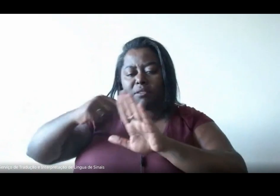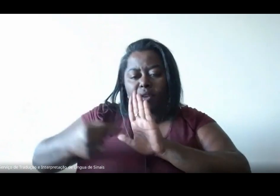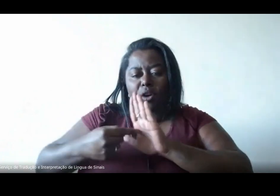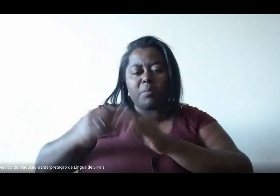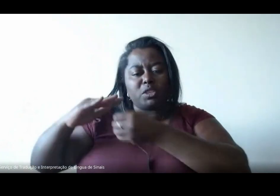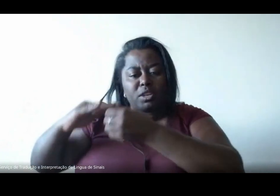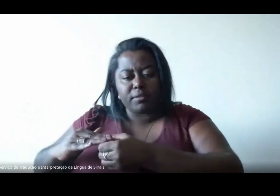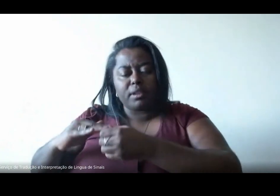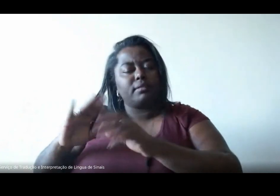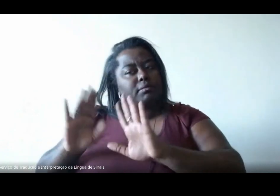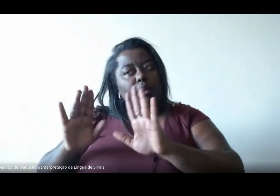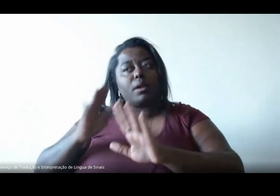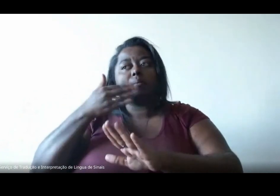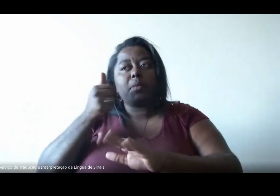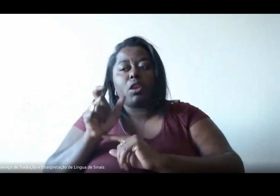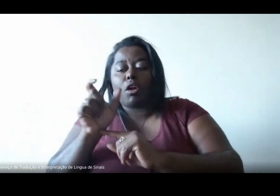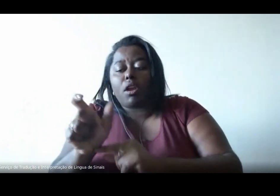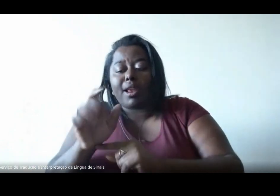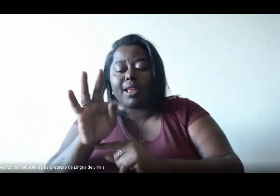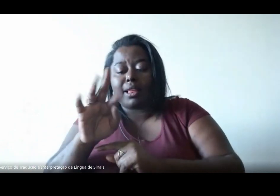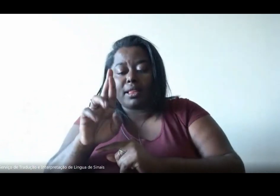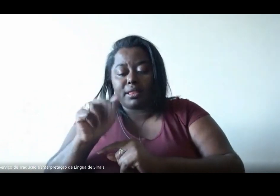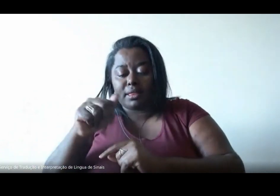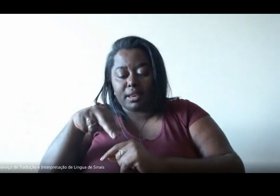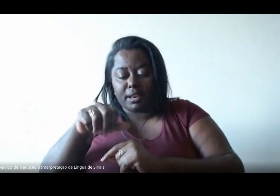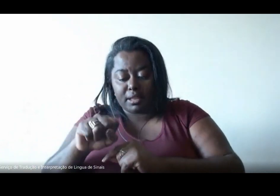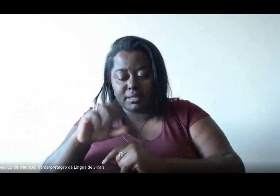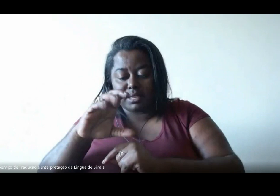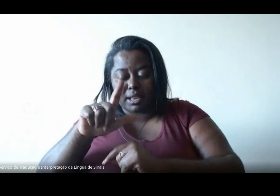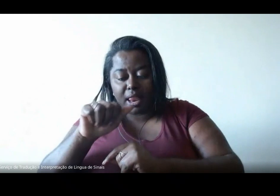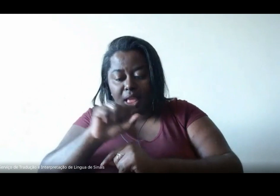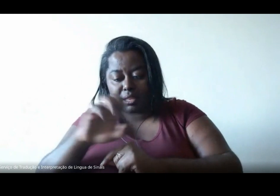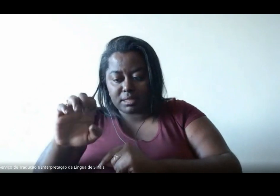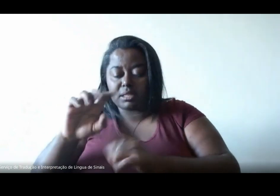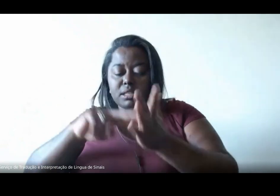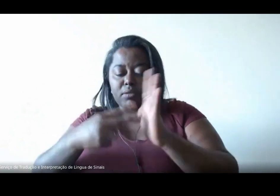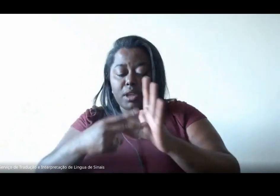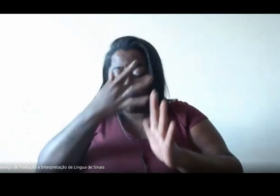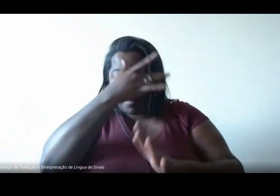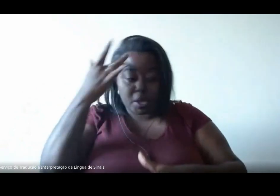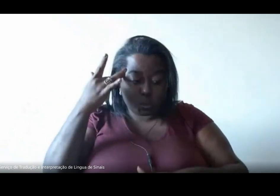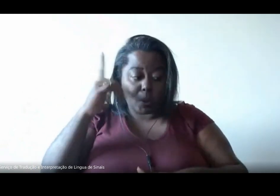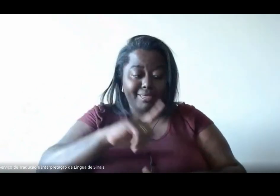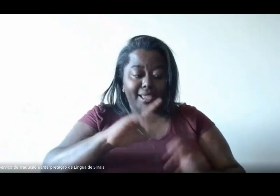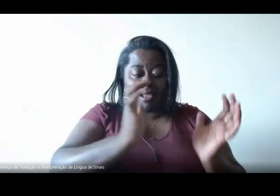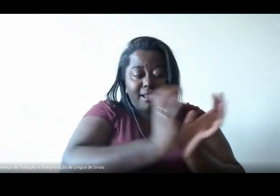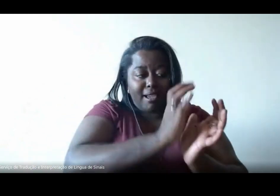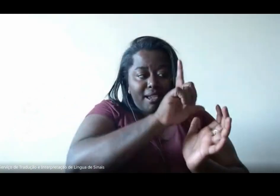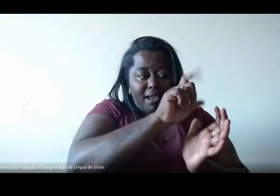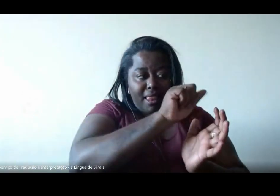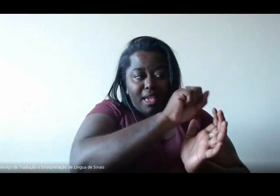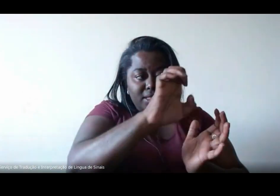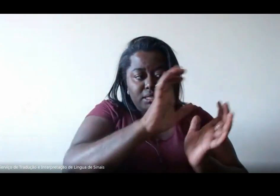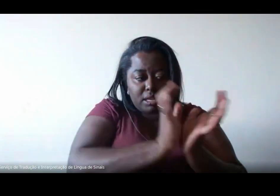mais judicioso chamar, então, de transclasse o indivíduo que opera a passagem de uma classe para outra. O